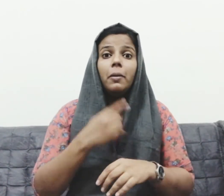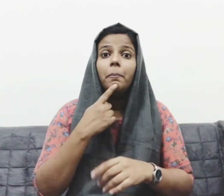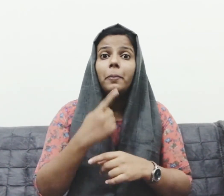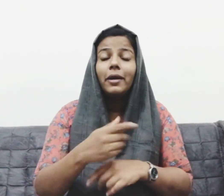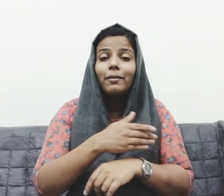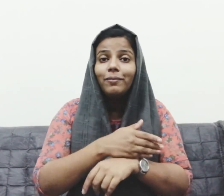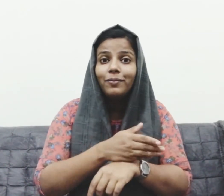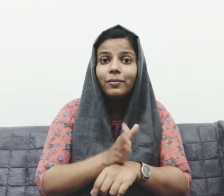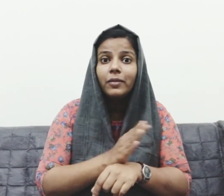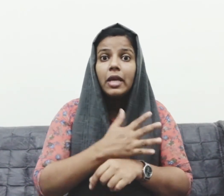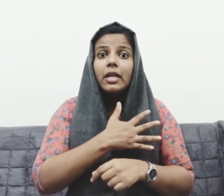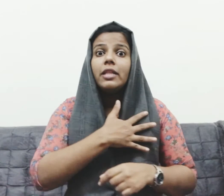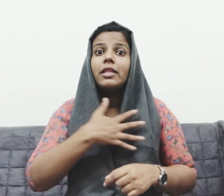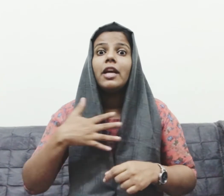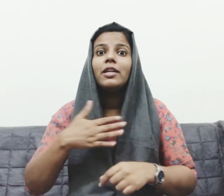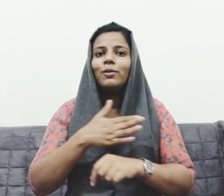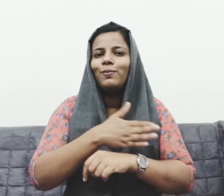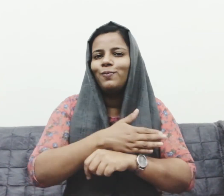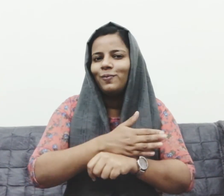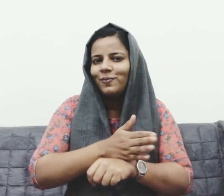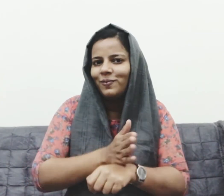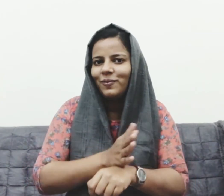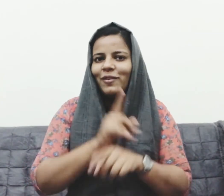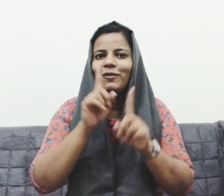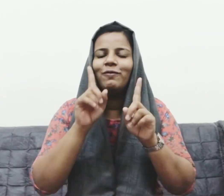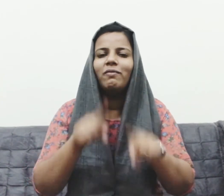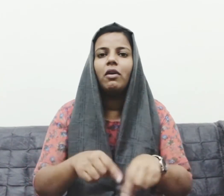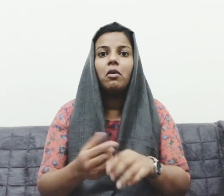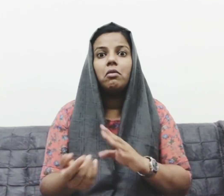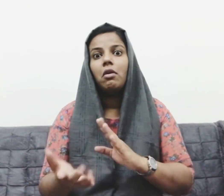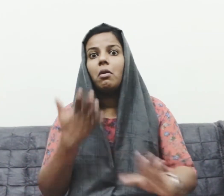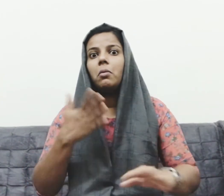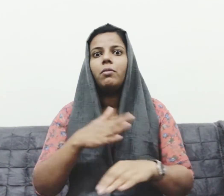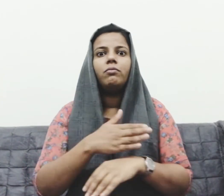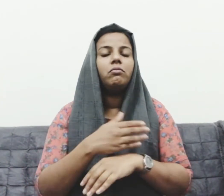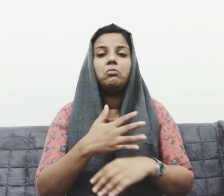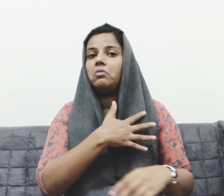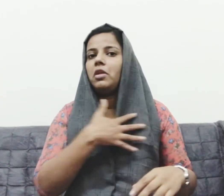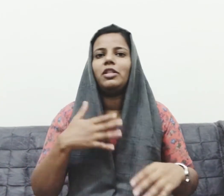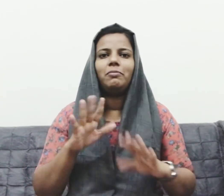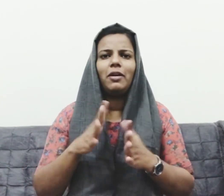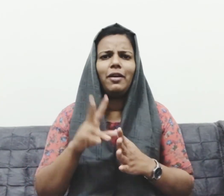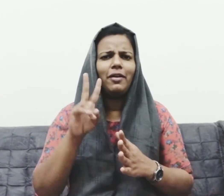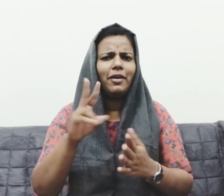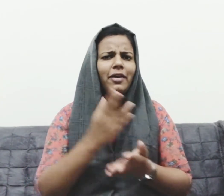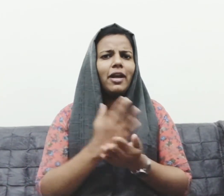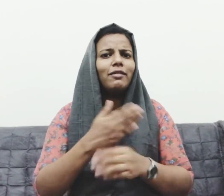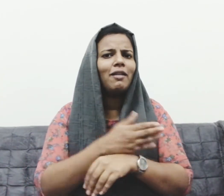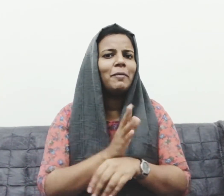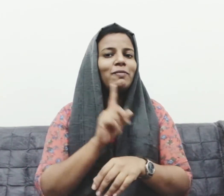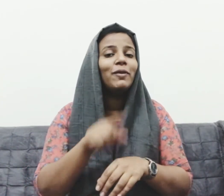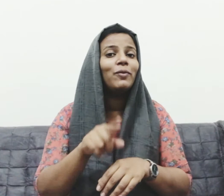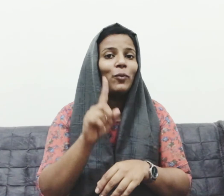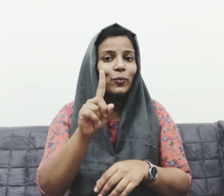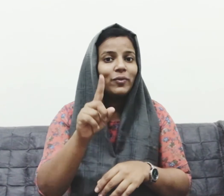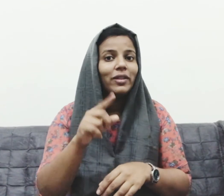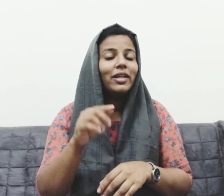താമസവും കോപത്തിന് താമസവും ഉള്ളവരായിരിക്കട്ടെ, പെട്ടെന്ന് കയറി അങ്ങ് കോപിച്ച് കളയരുത്. രണ്ട് കാര്യങ്ങൾക്ക് താമസം വേണം, ഒരു കാര്യത്തിന് വേഗത